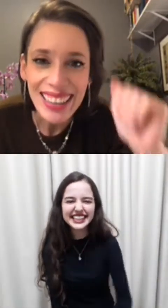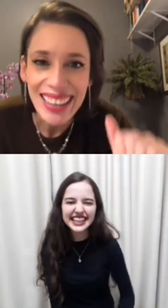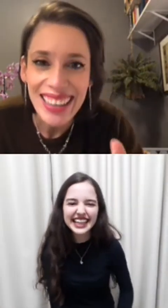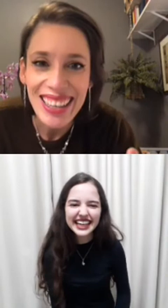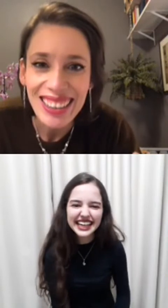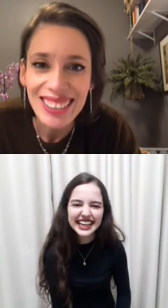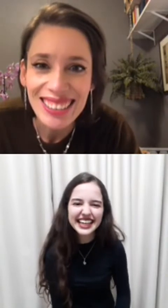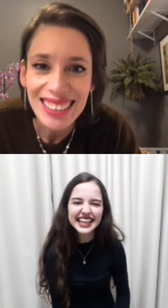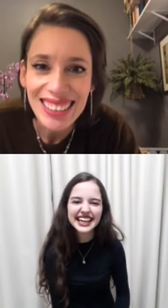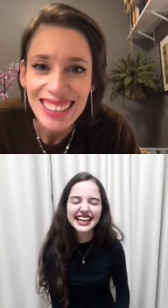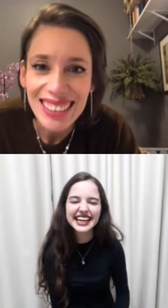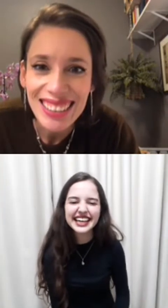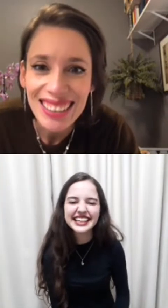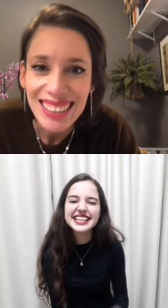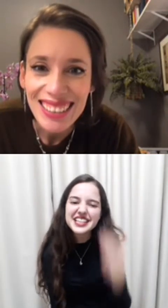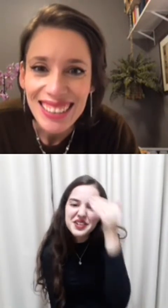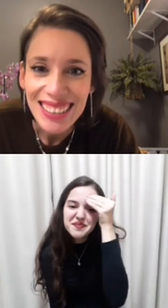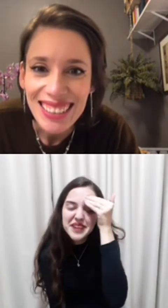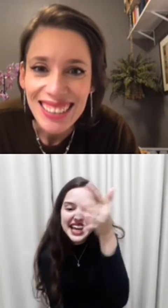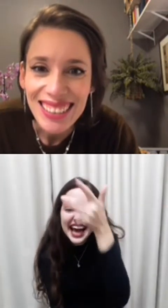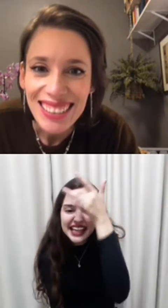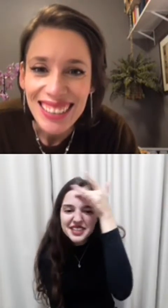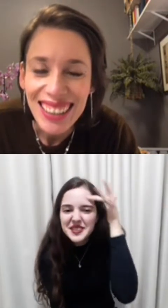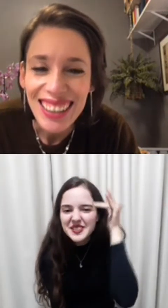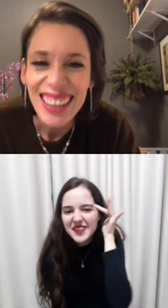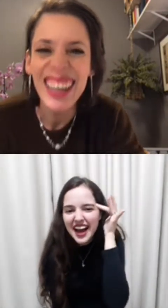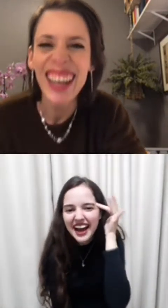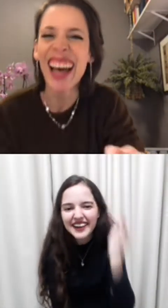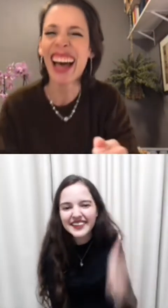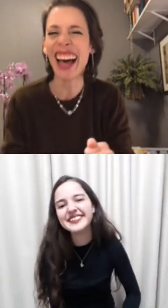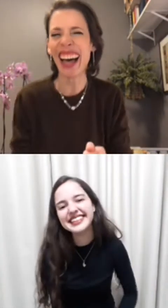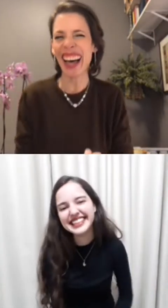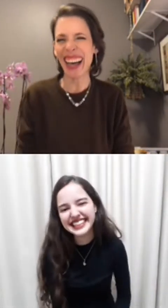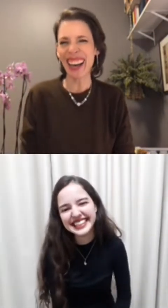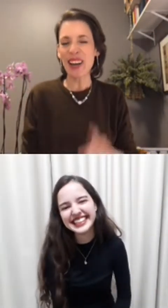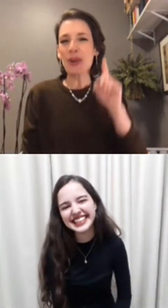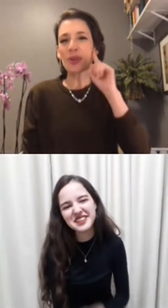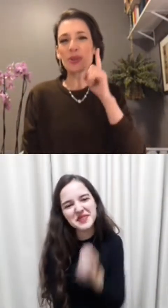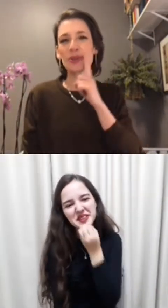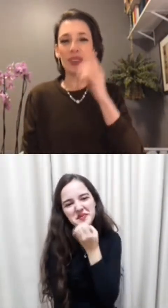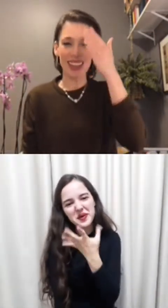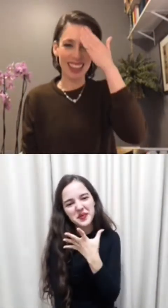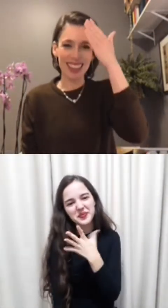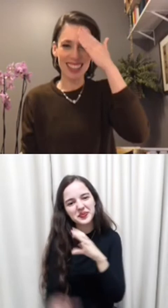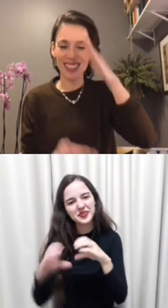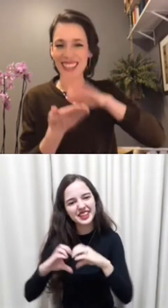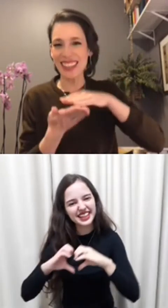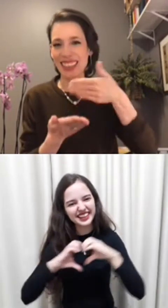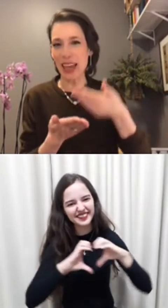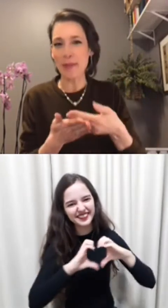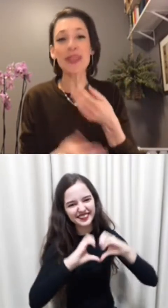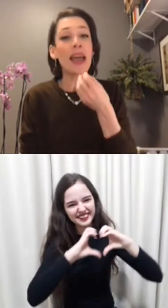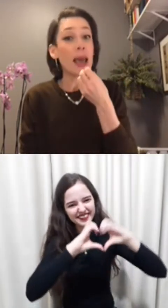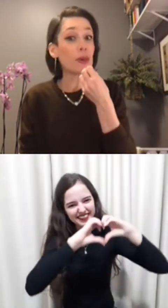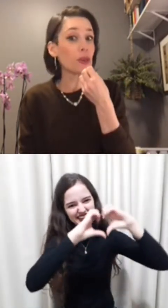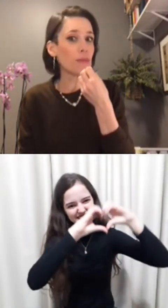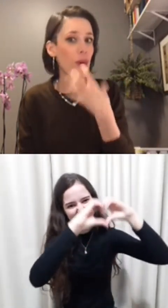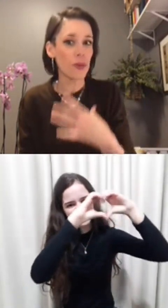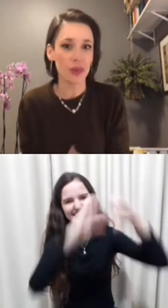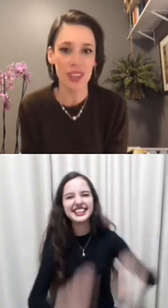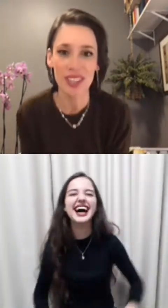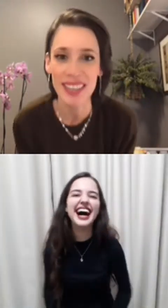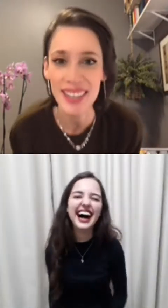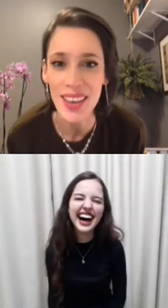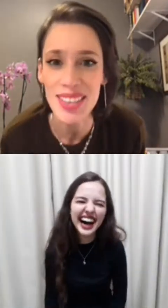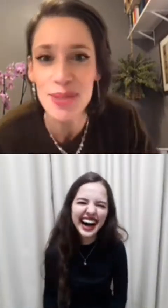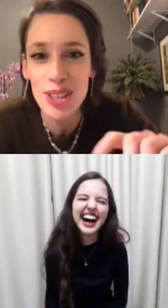Obrigada, queridos. Obrigada, pessoal. O Muito surdo bom. agradecendo as intérpretes. É muito bom quando a